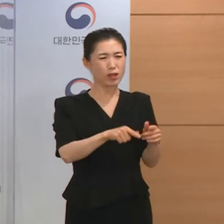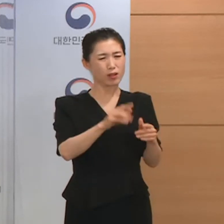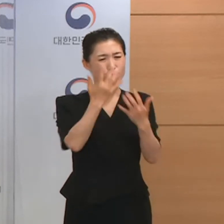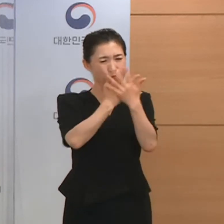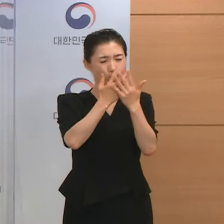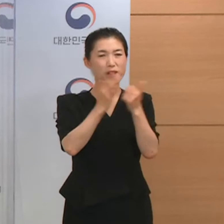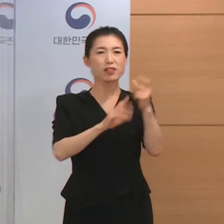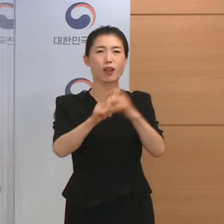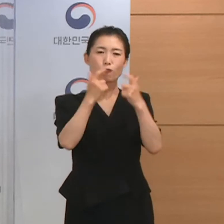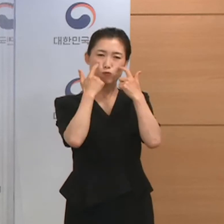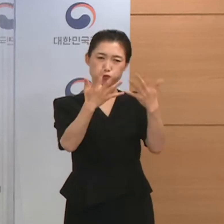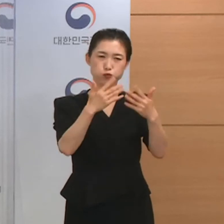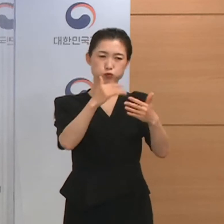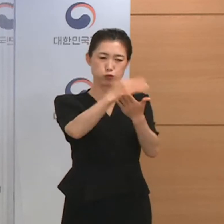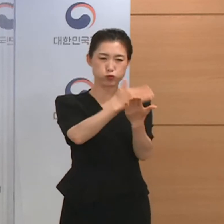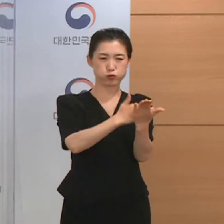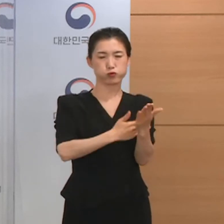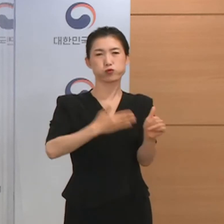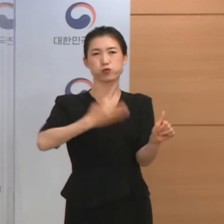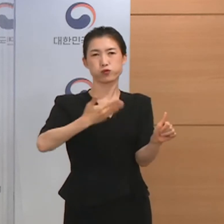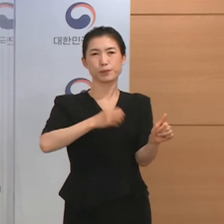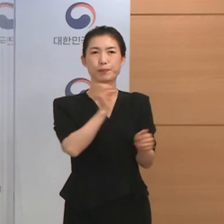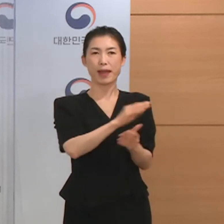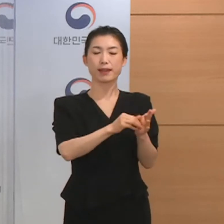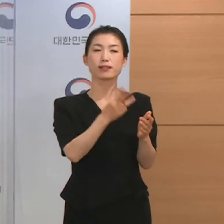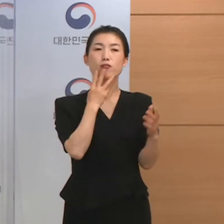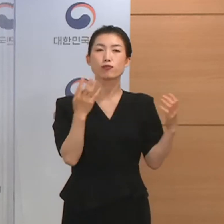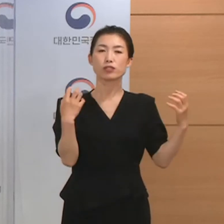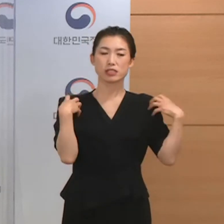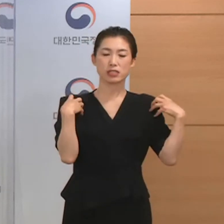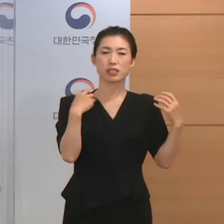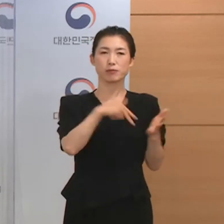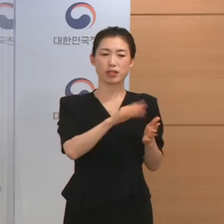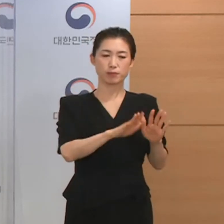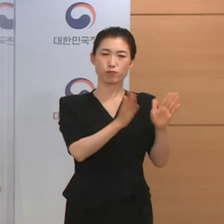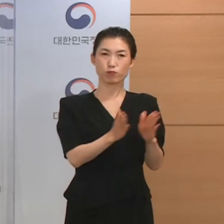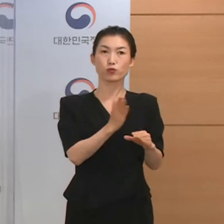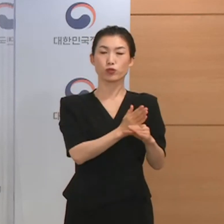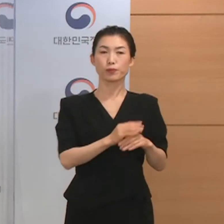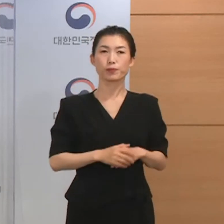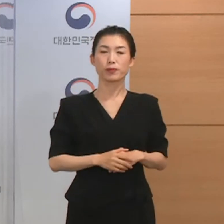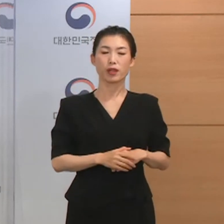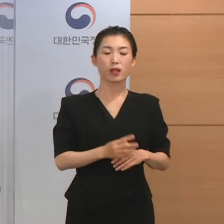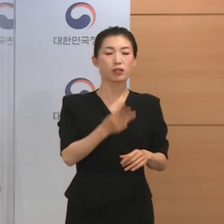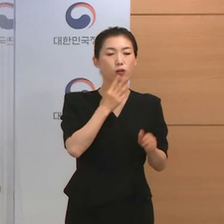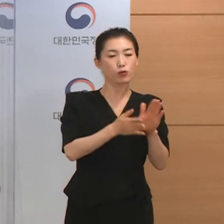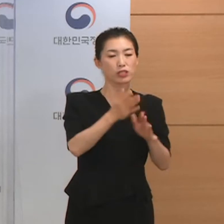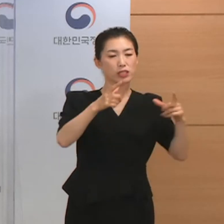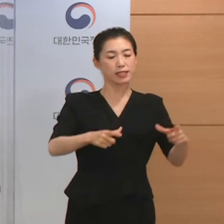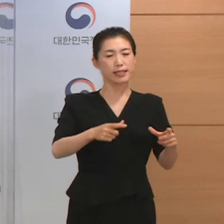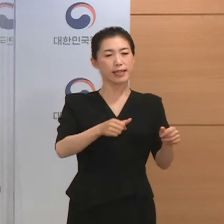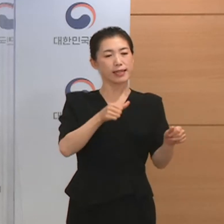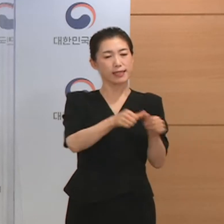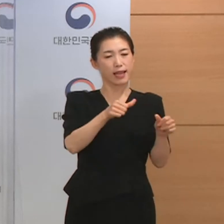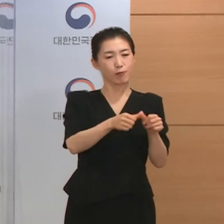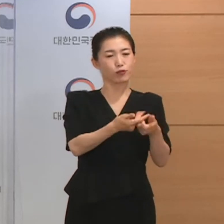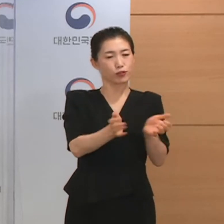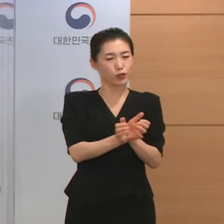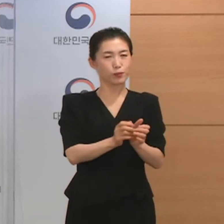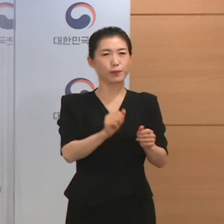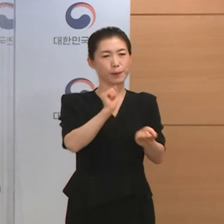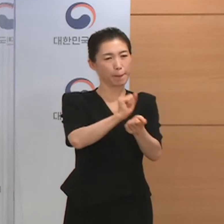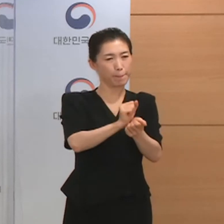상태이고, 현재 서울시가 자체적인 이른바 생활방역위원회와 같은 자문그룹이나 혹은 감염